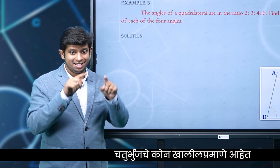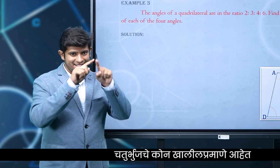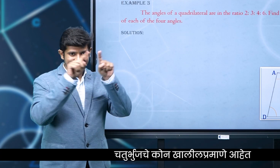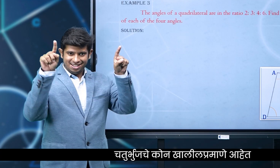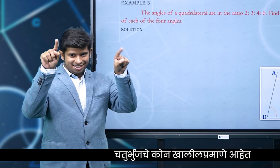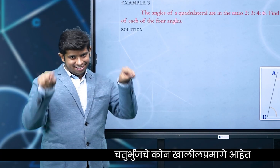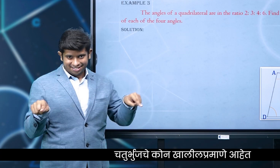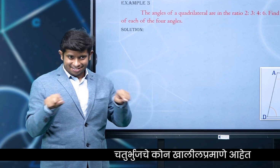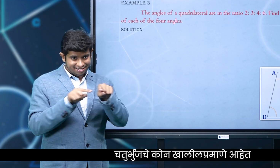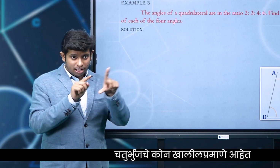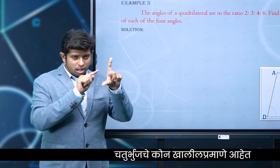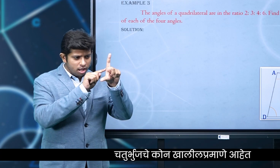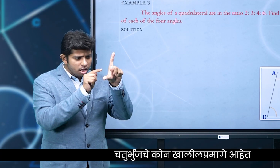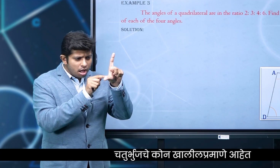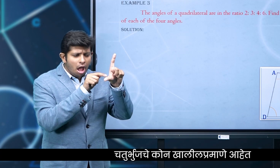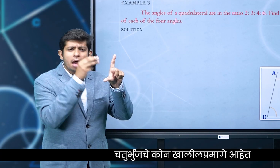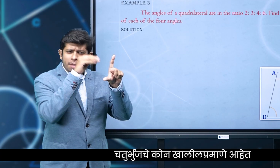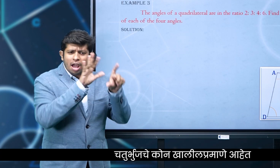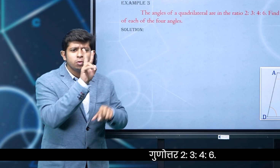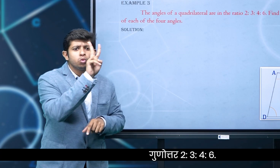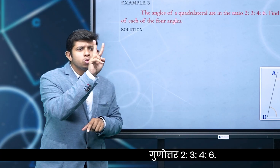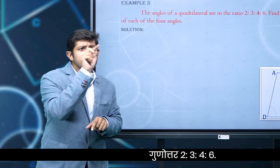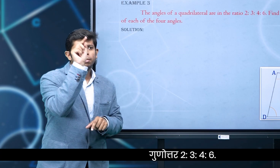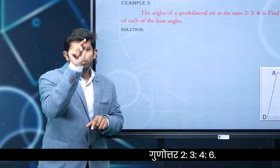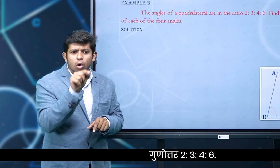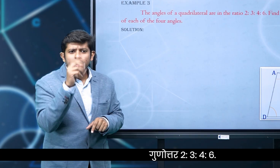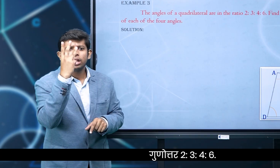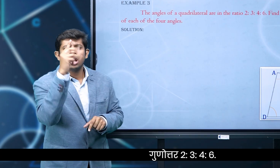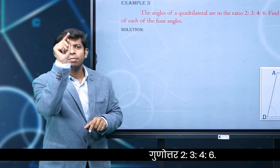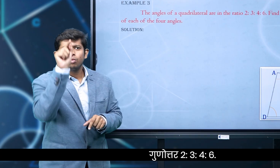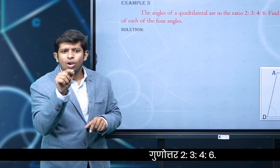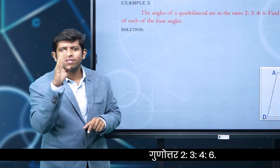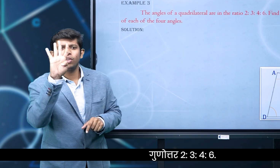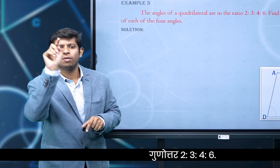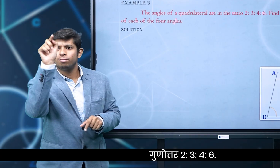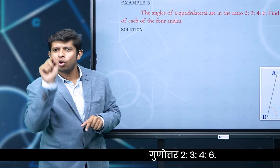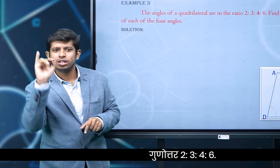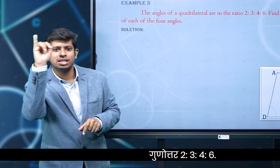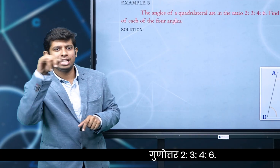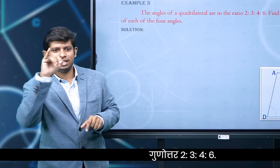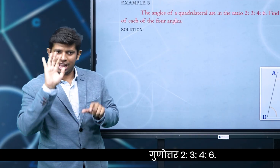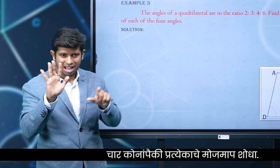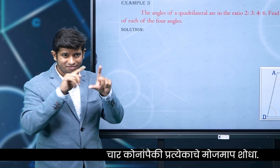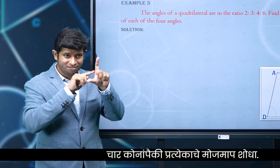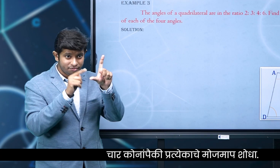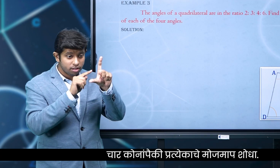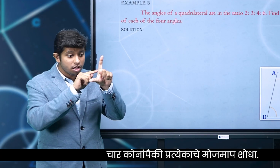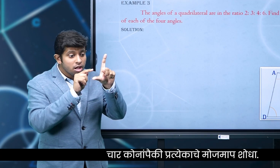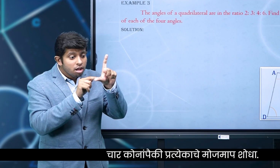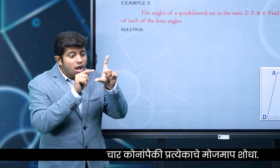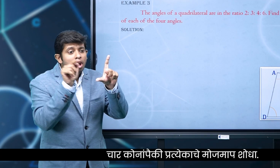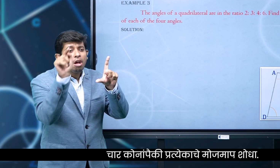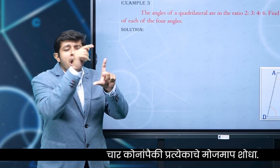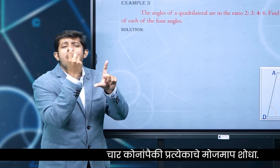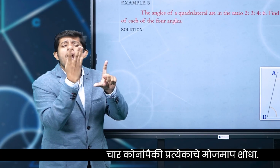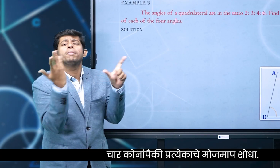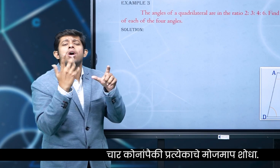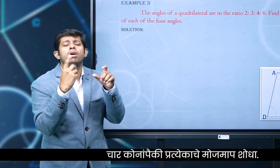कोण खालीलप्रमाणे आहेत. गुणोत्तर 2:3, 4:6. चार कोणापैकी